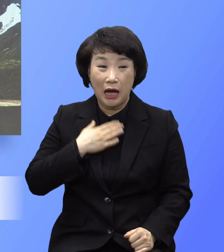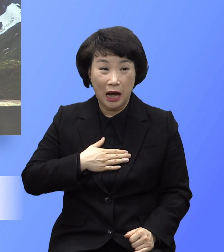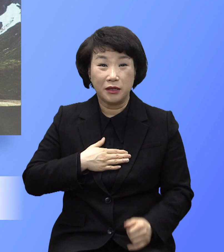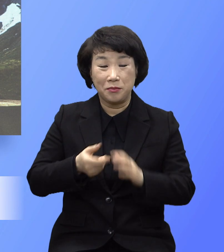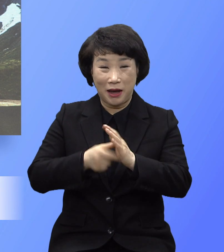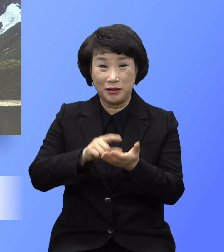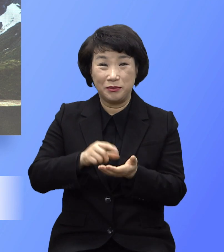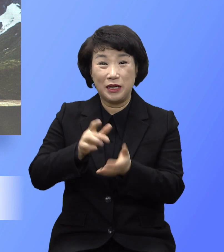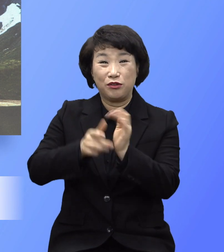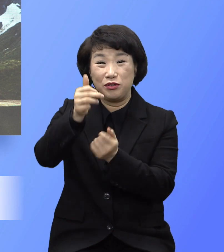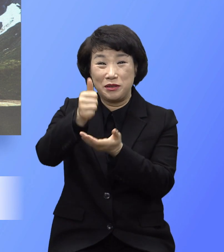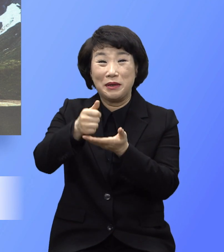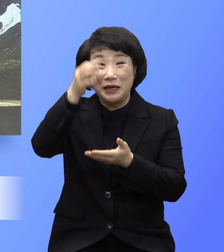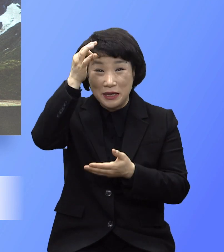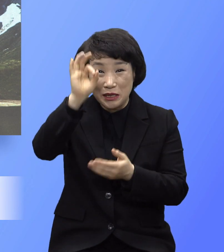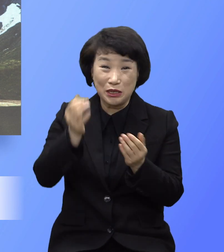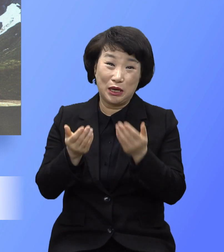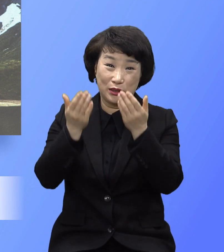만큼 인정해요.